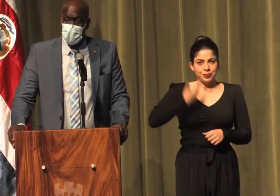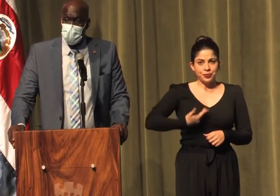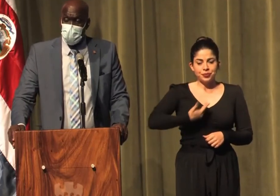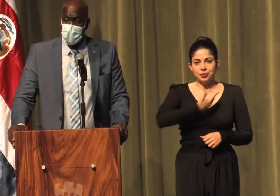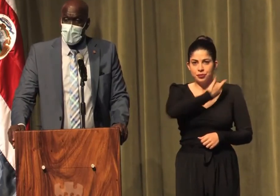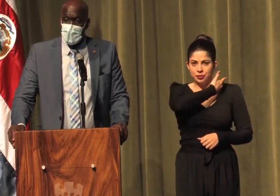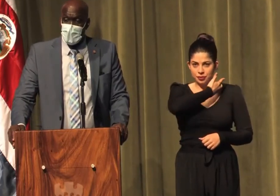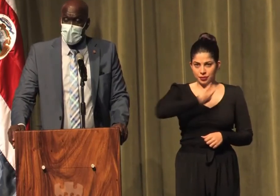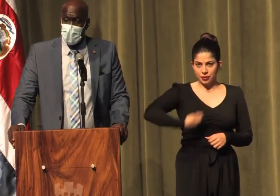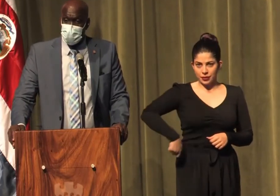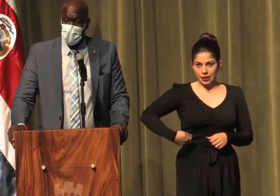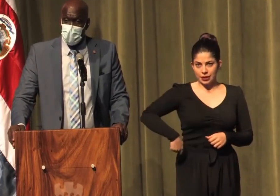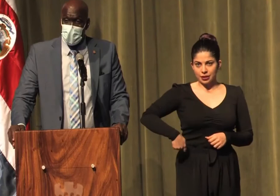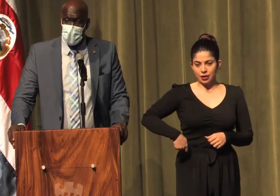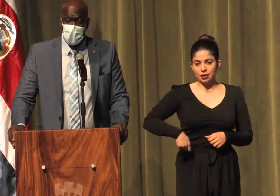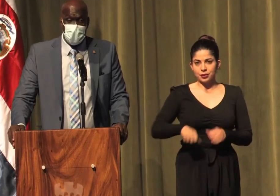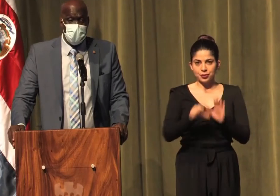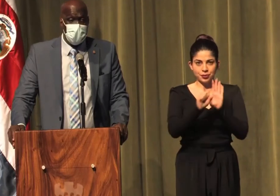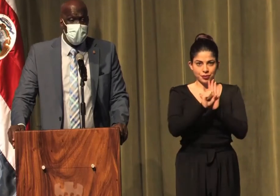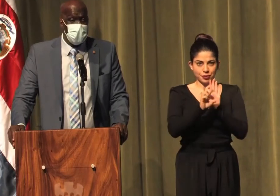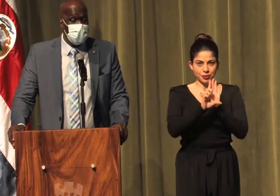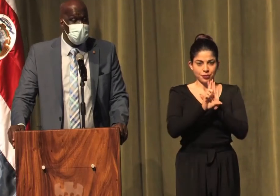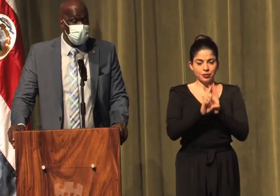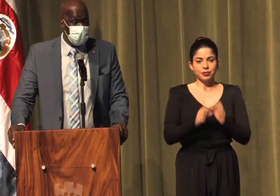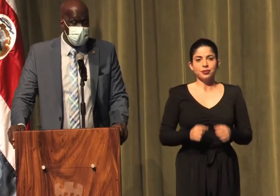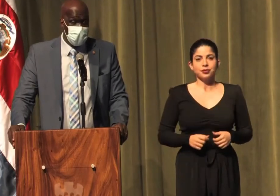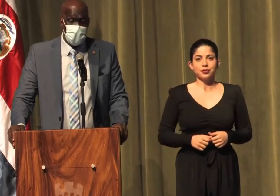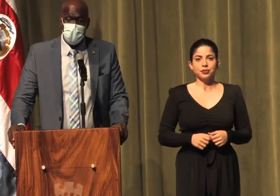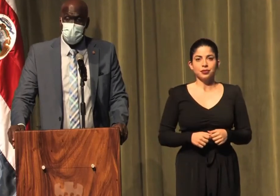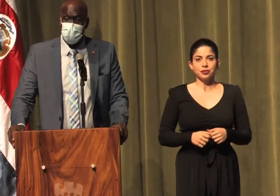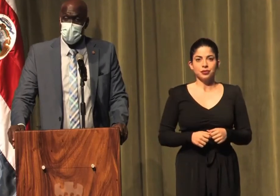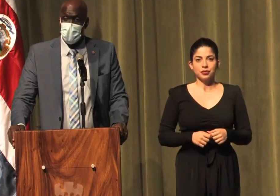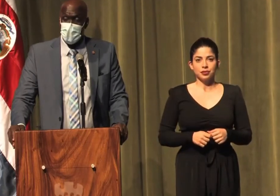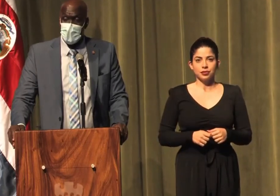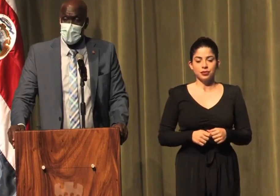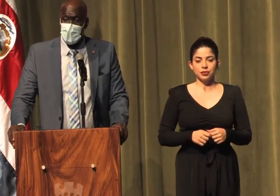presidente de la Asamblea Legislativa,